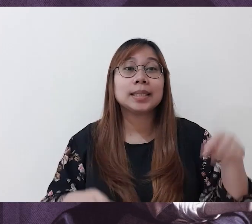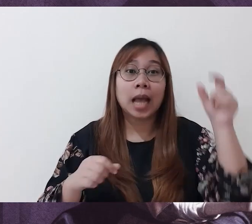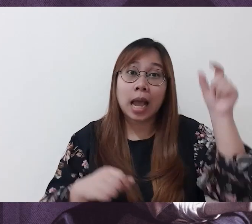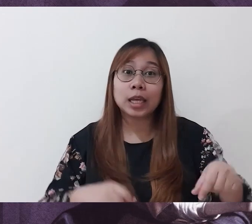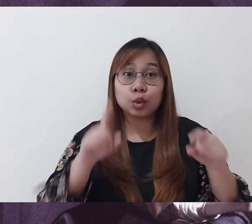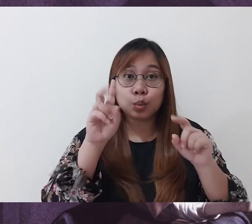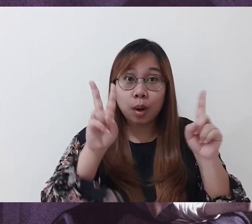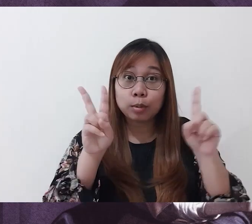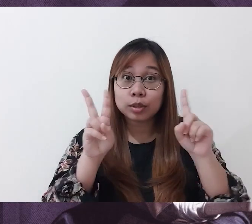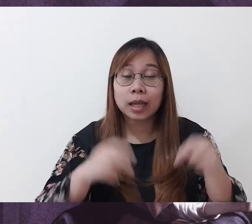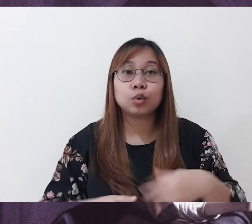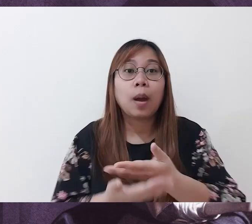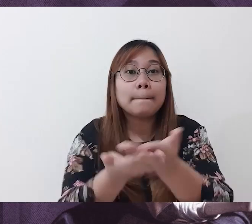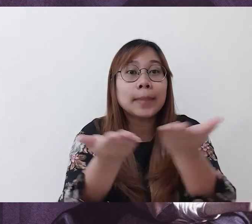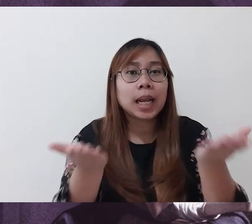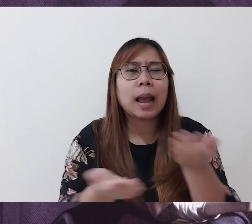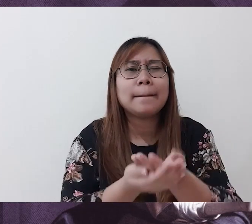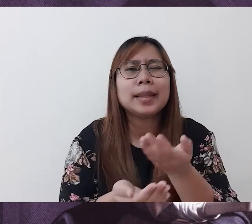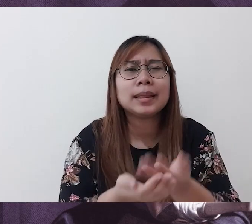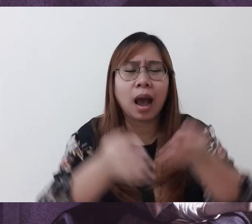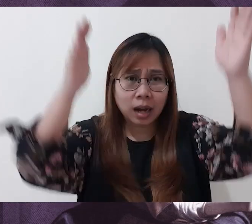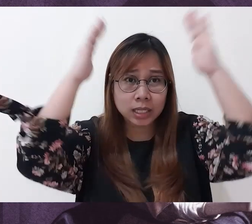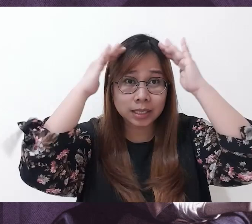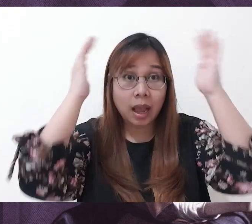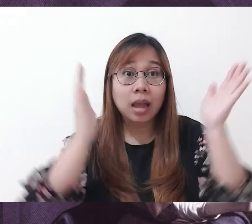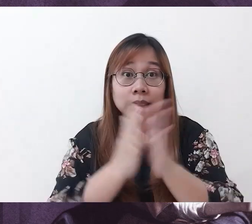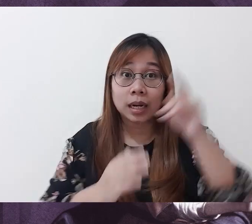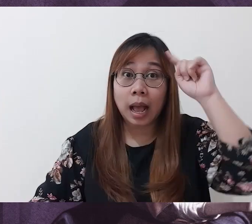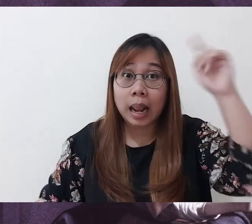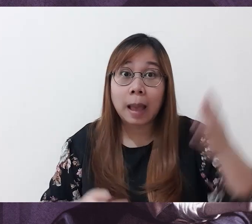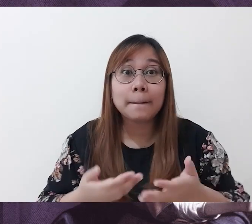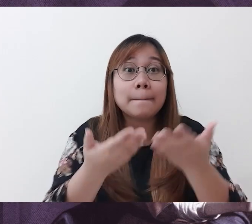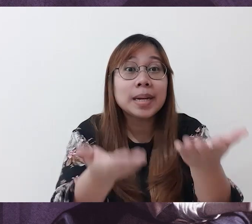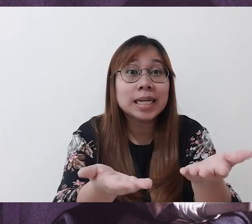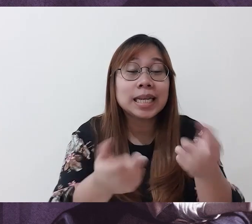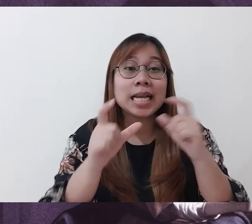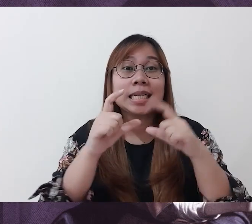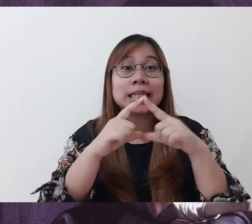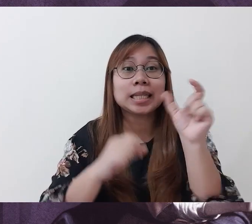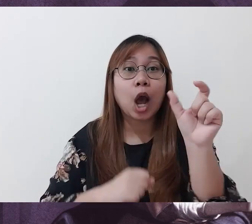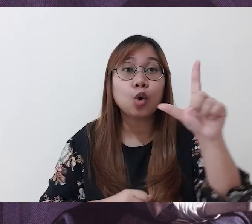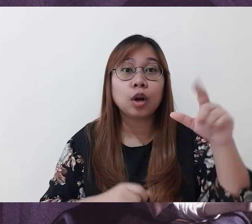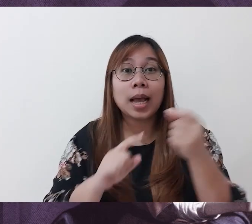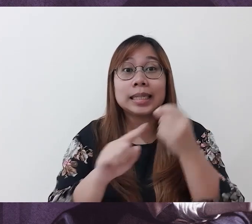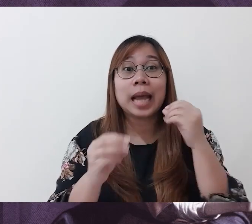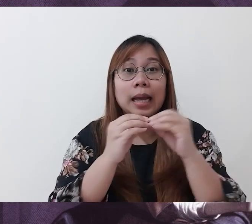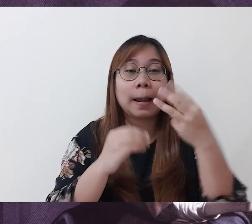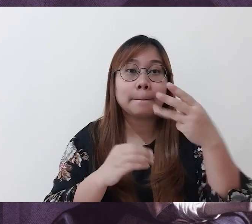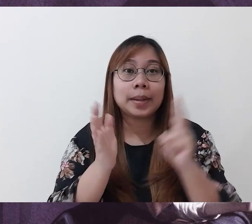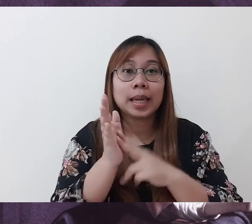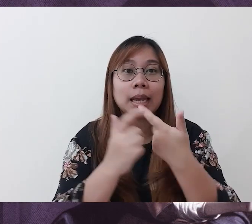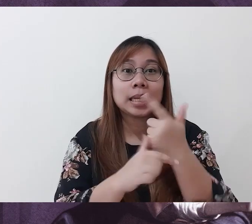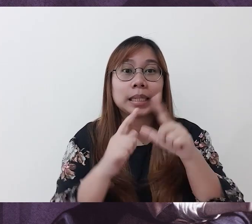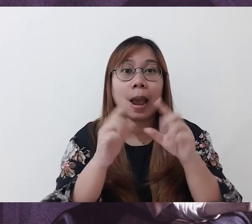21 dikatakan demikian. Kemudian mereka meminta seorang raja, dan Allah memberikan kepada mereka Saul bin Kis dari suku